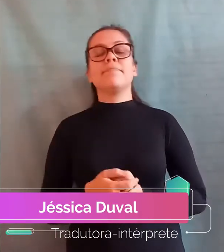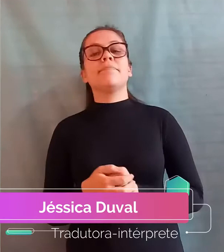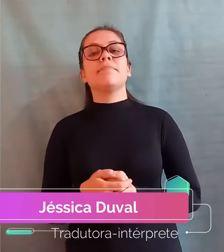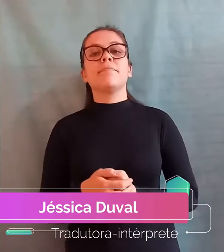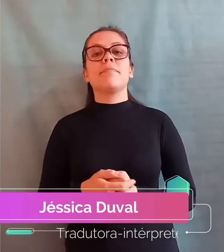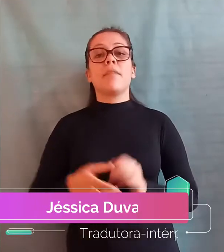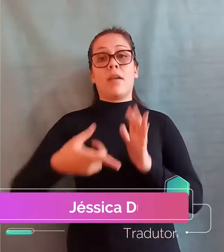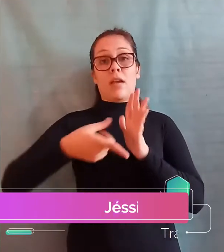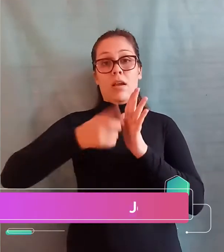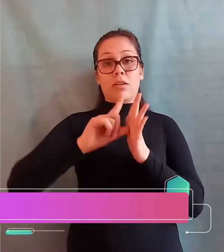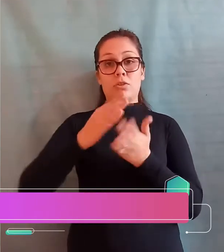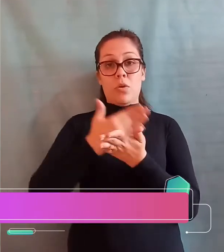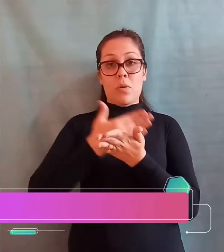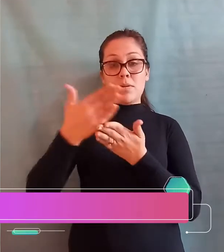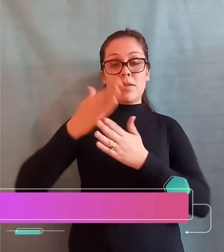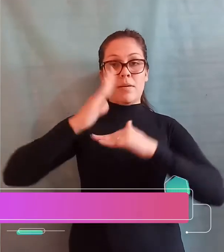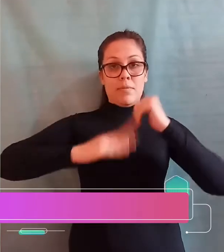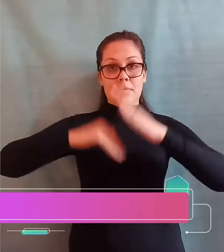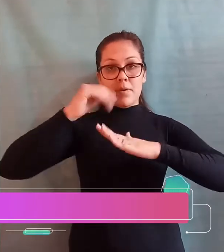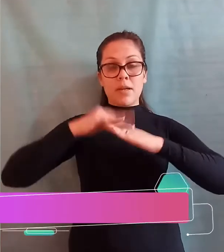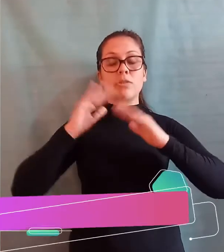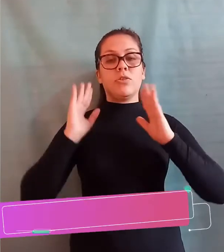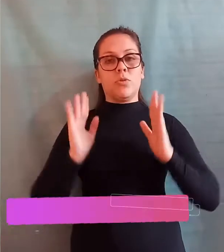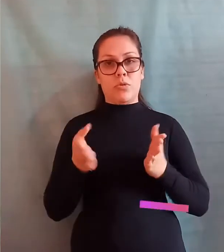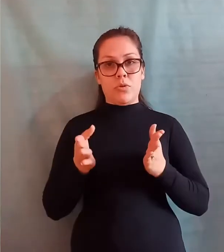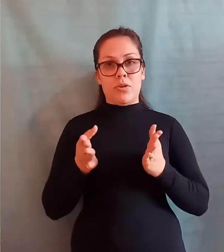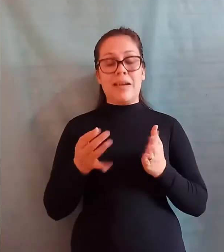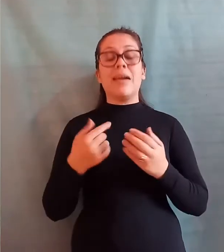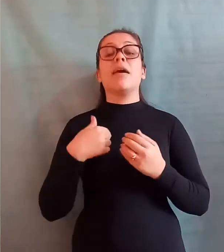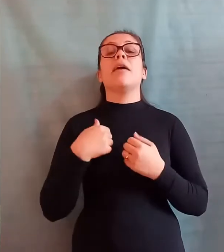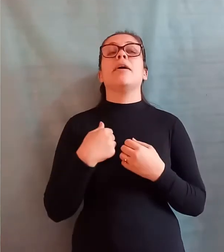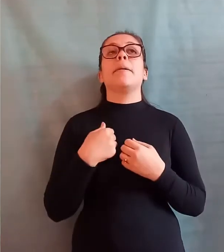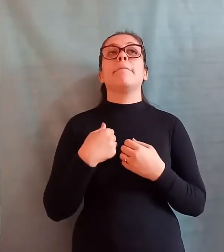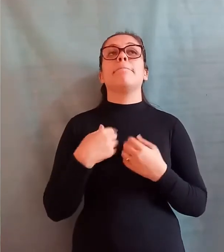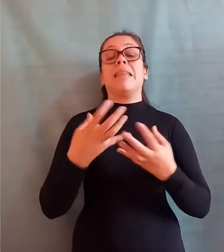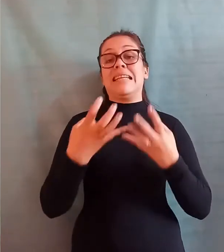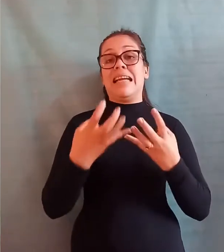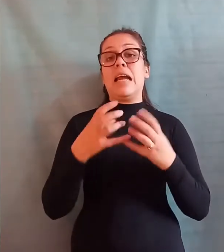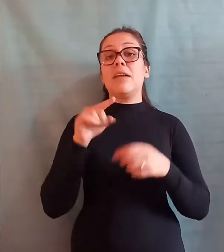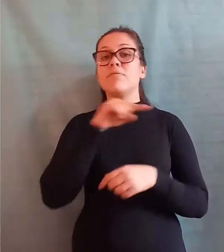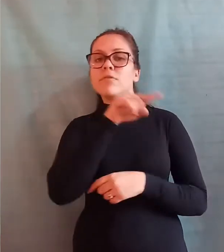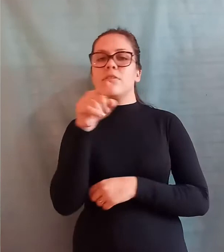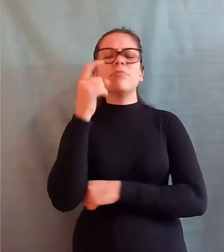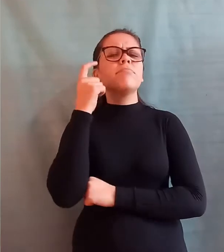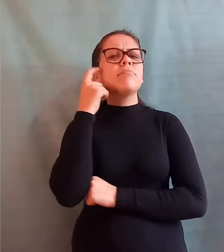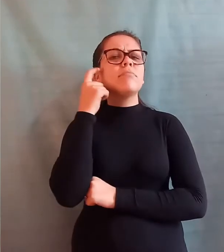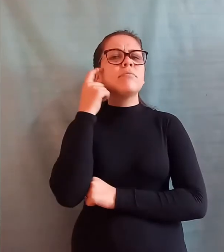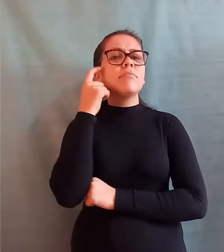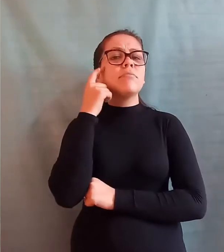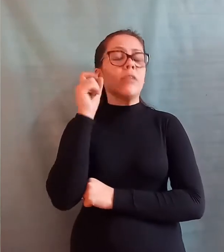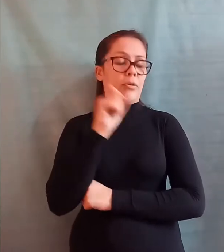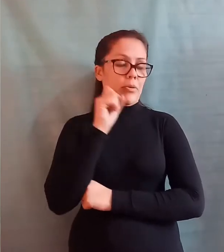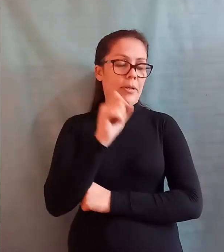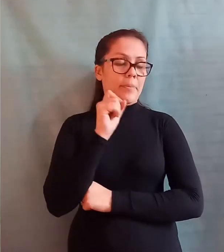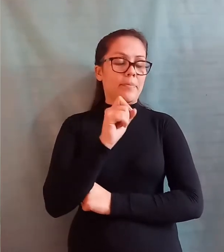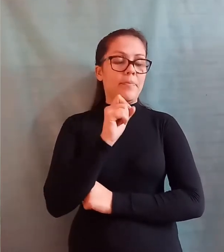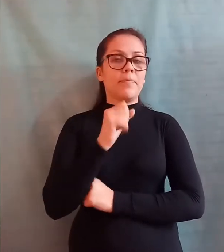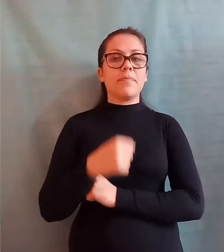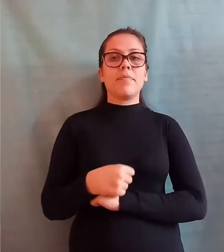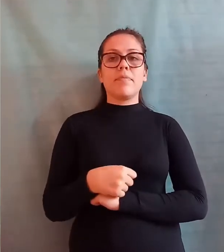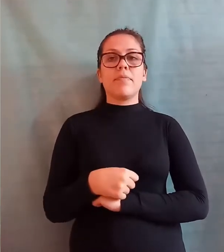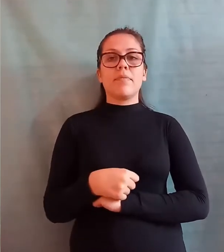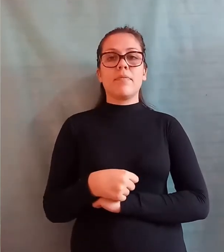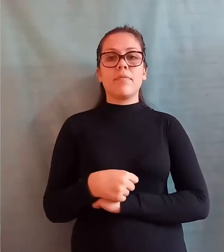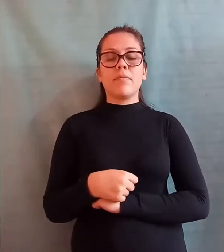elas, tá? Antes da gente começar a nossa prática de hoje, eu vou trazer uma reflexão para vocês que é a seguinte: